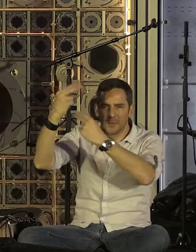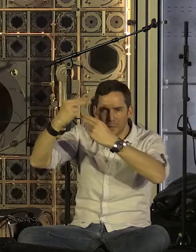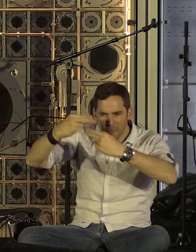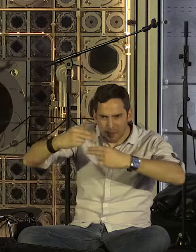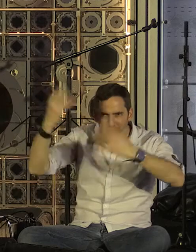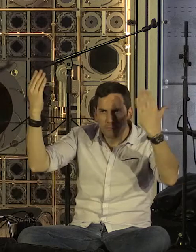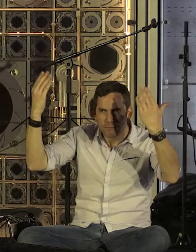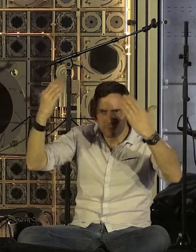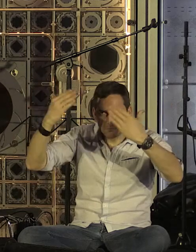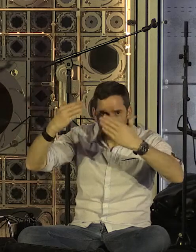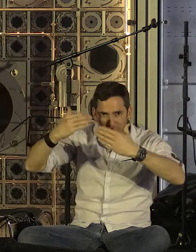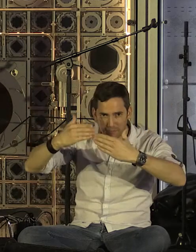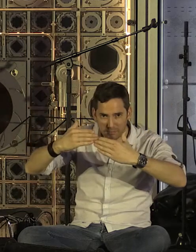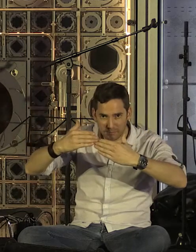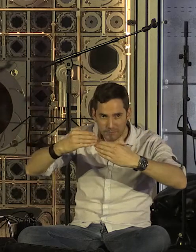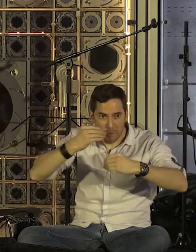Bon voyage.